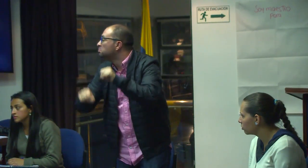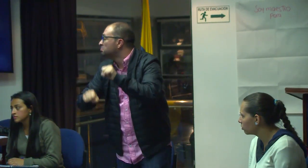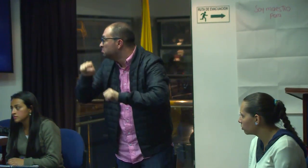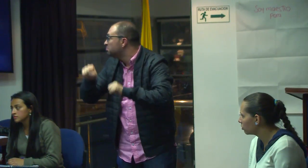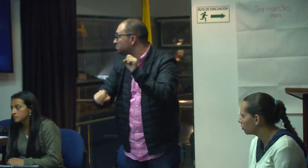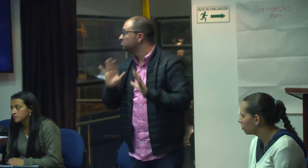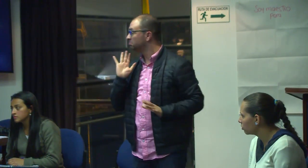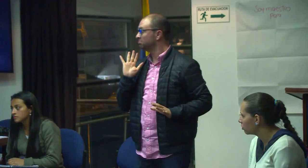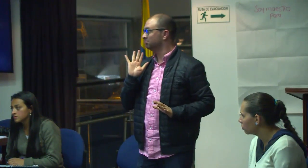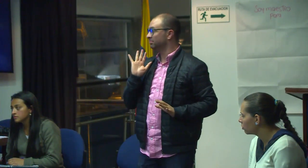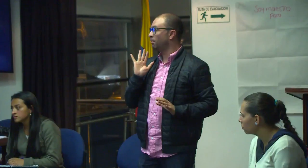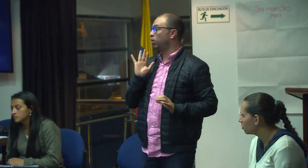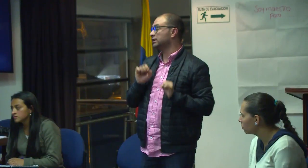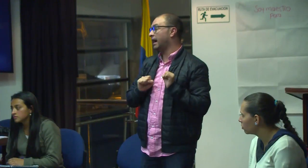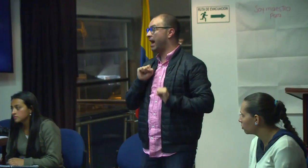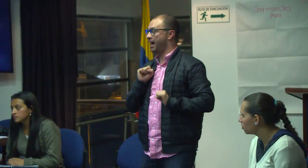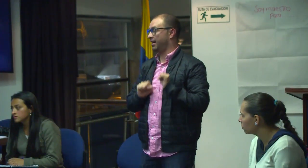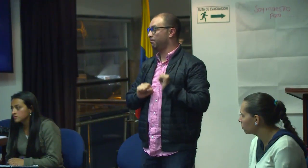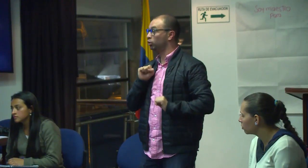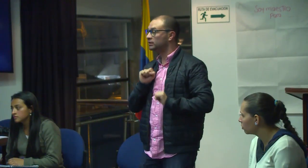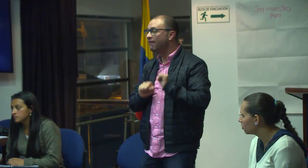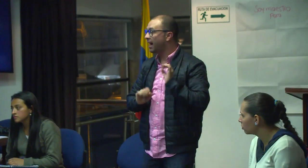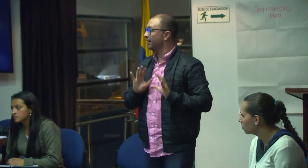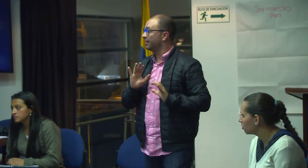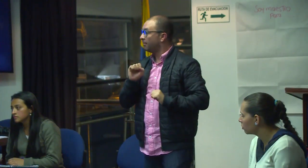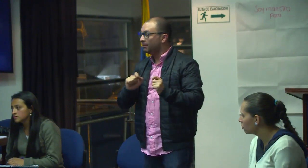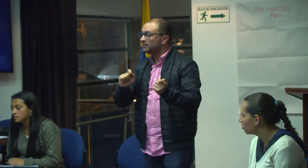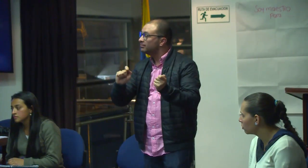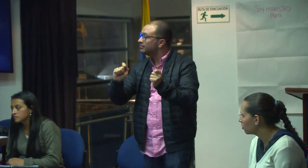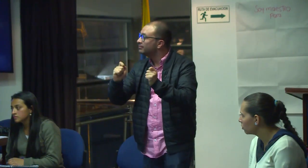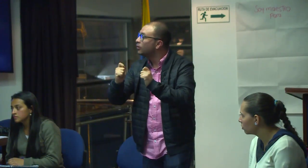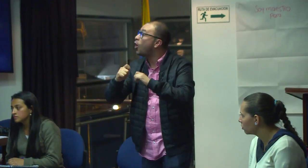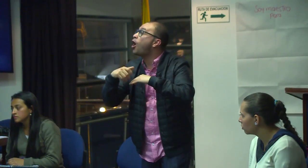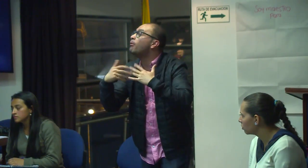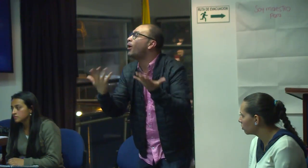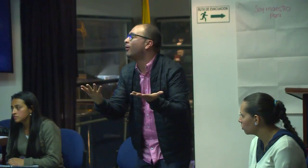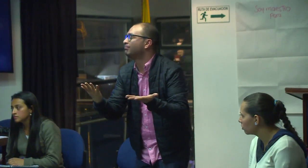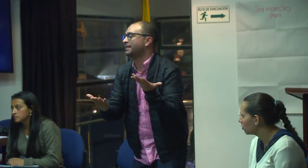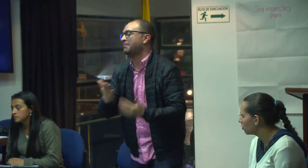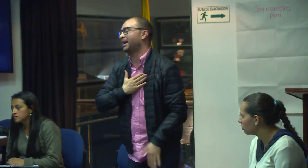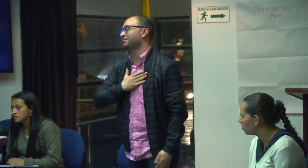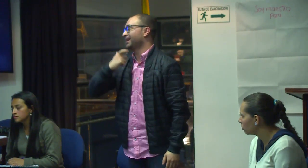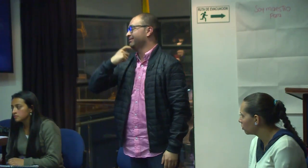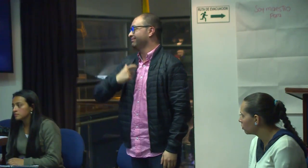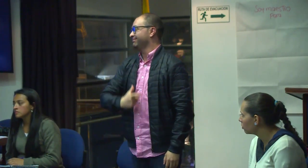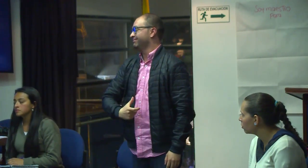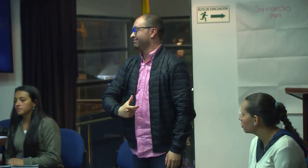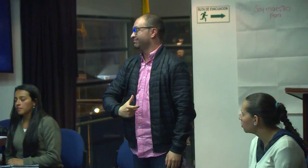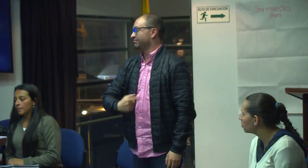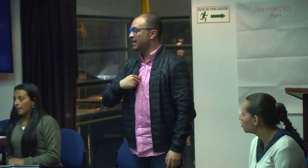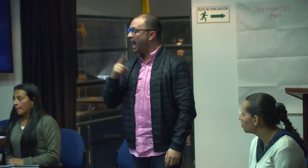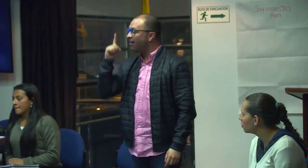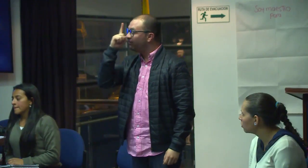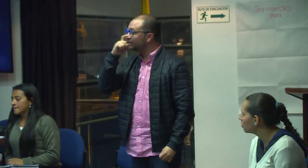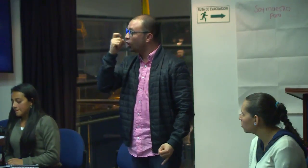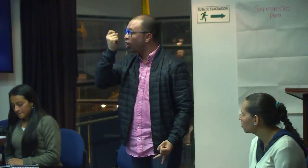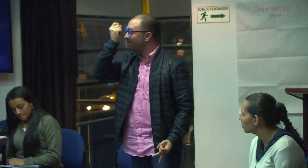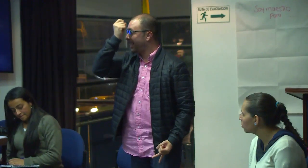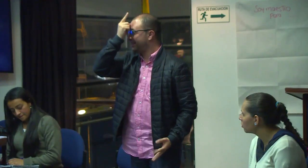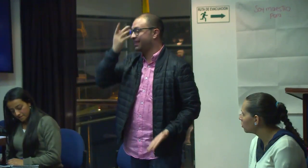posicionándose. No va a ser imposible, va a ser posible en la medida en que lo pensemos,